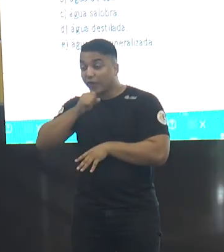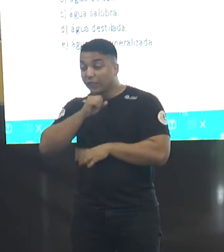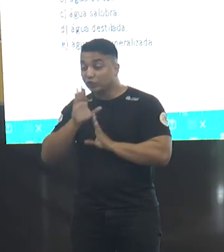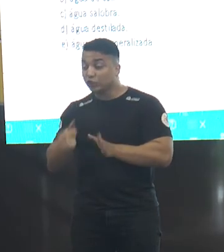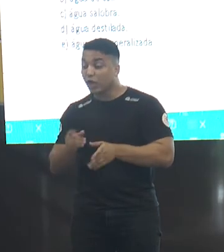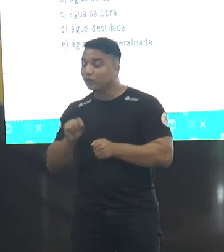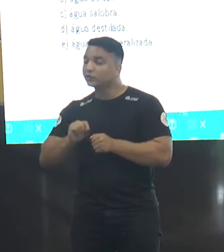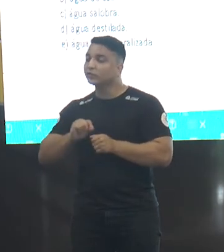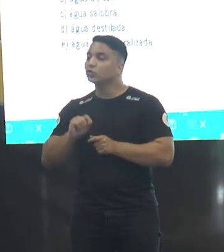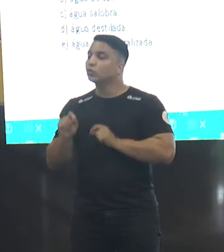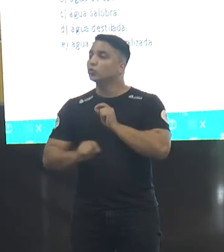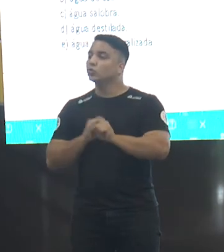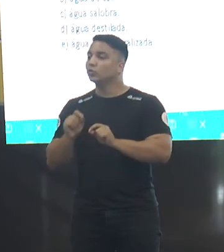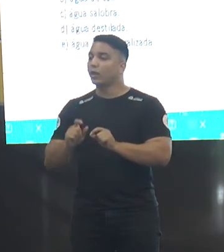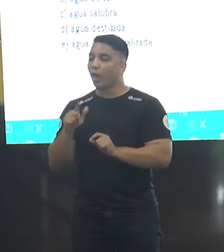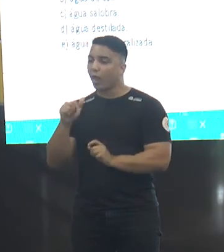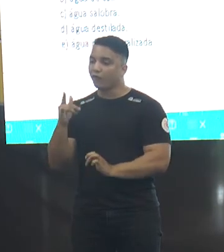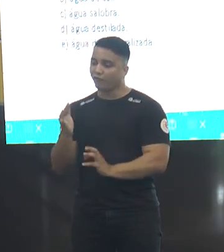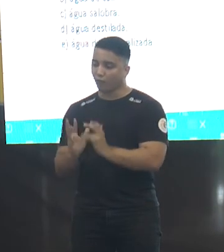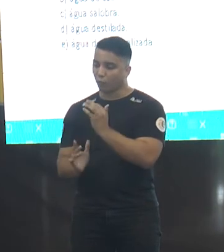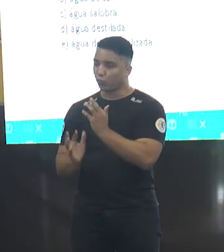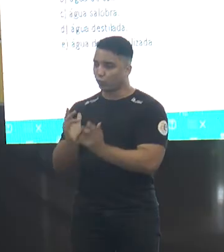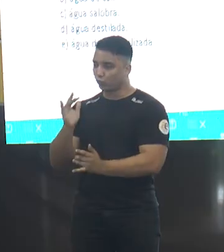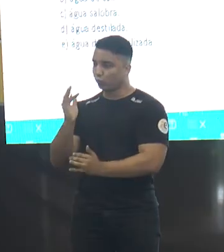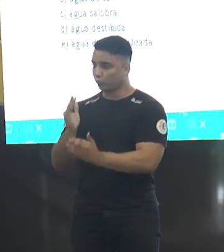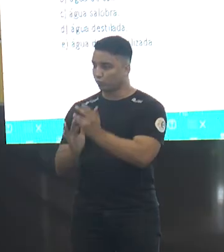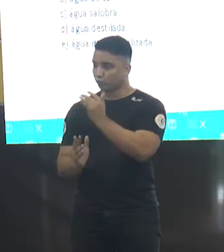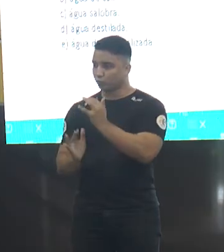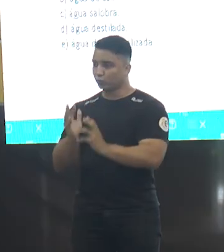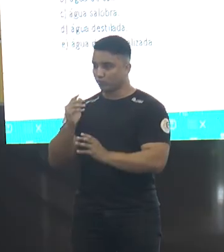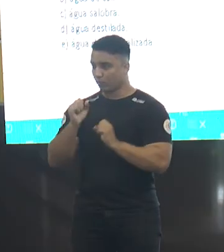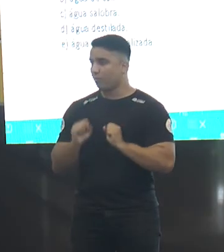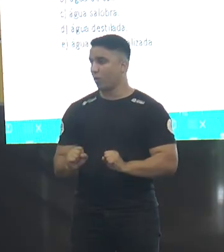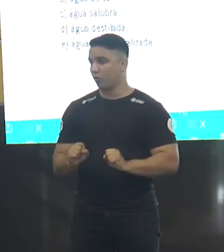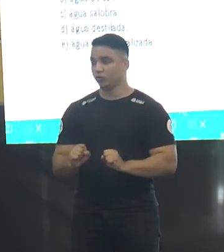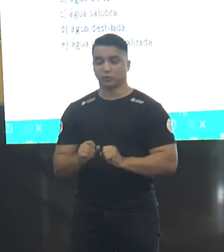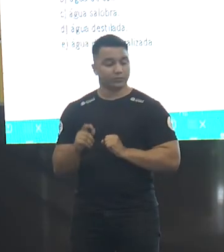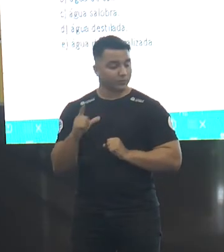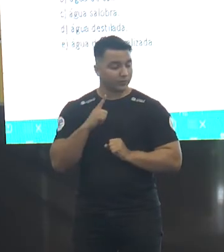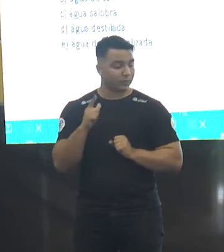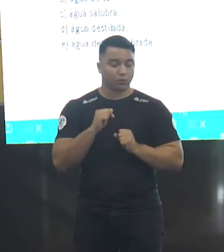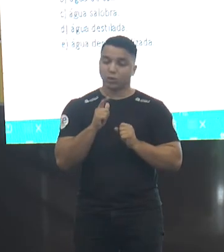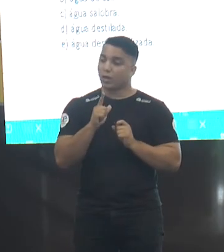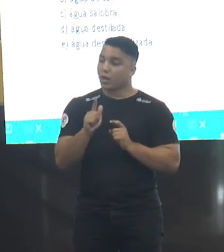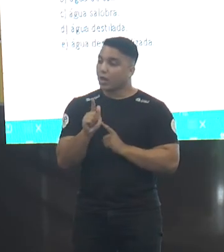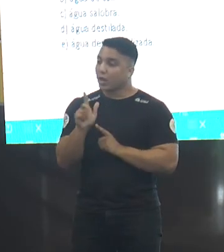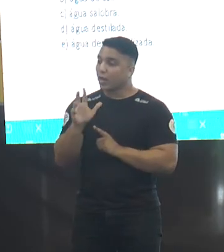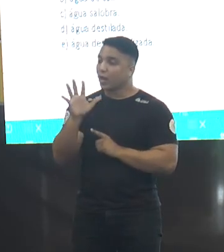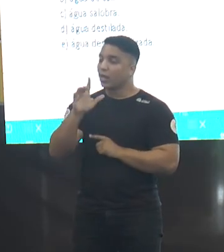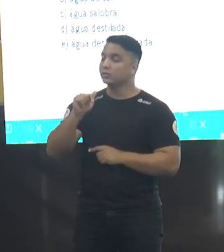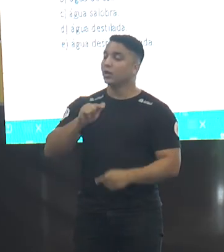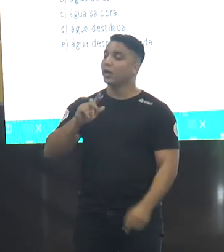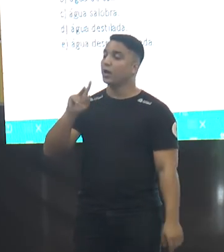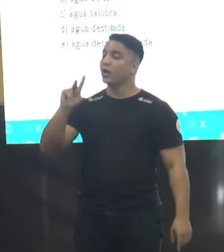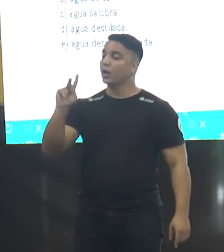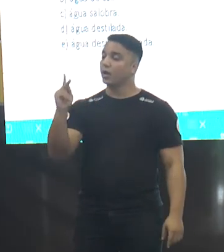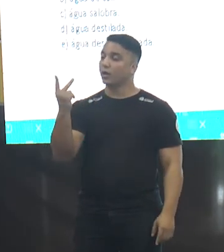tubos pode ser a incineração. Nesse processo libera-se